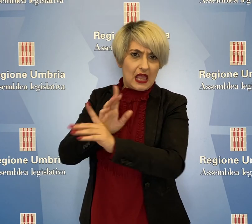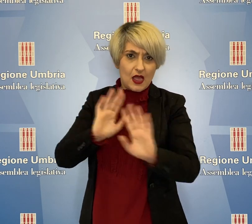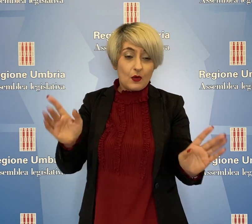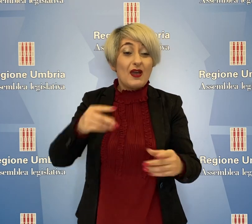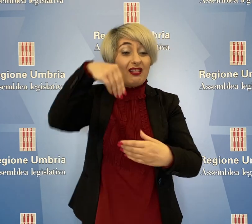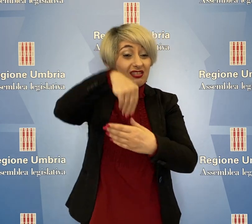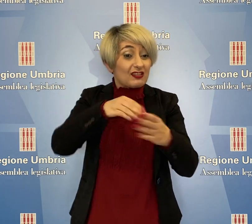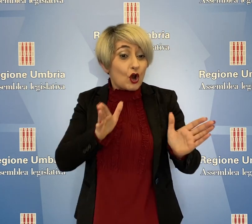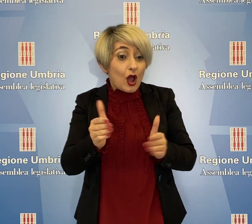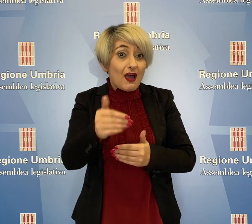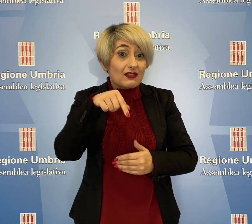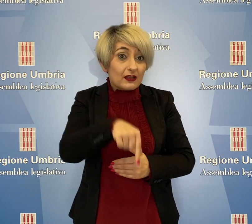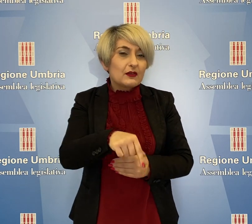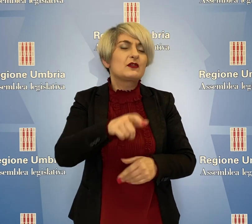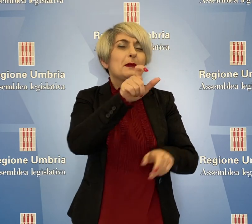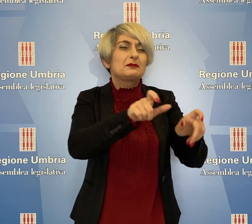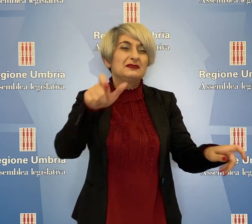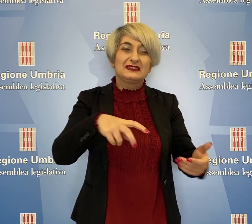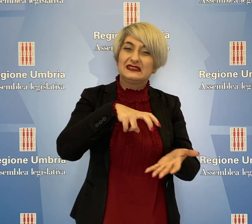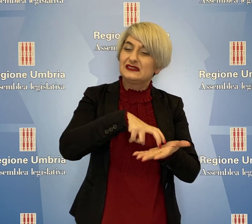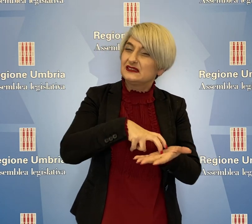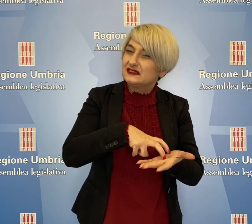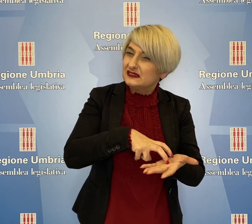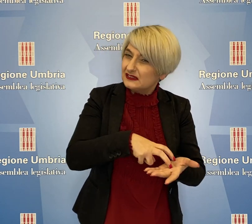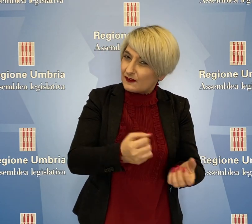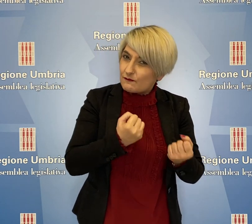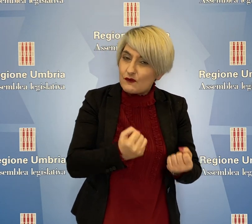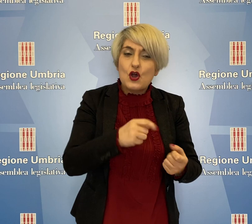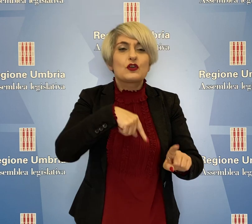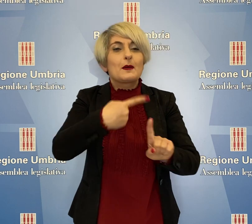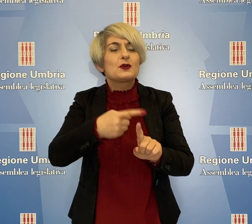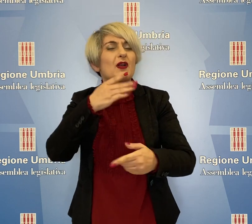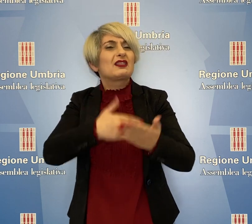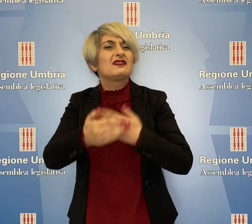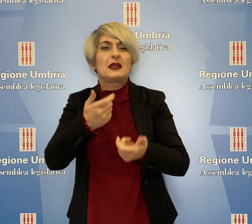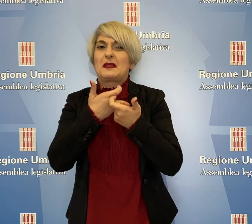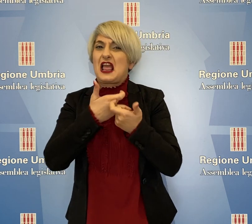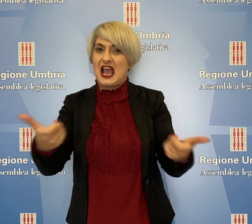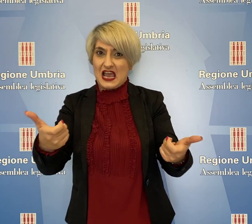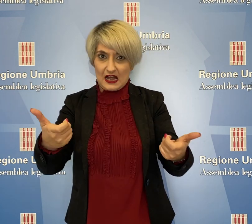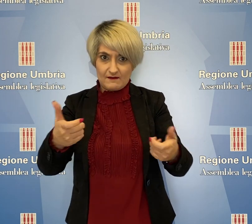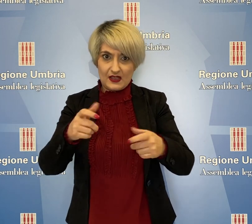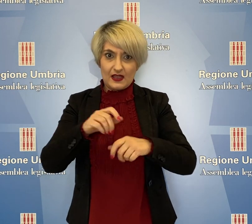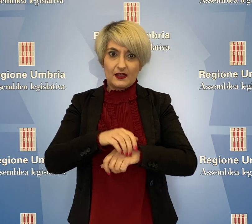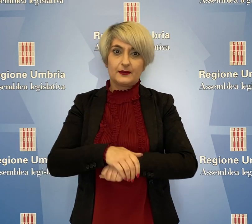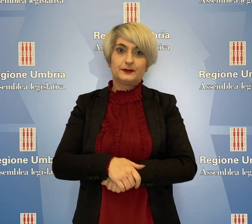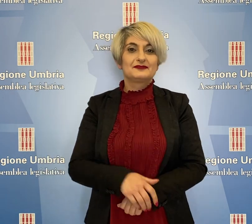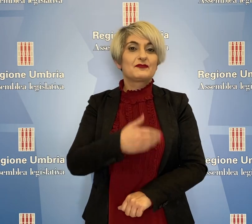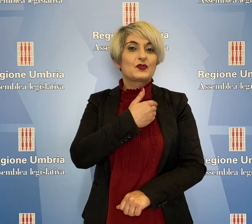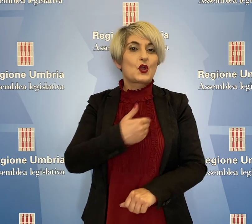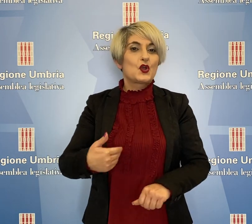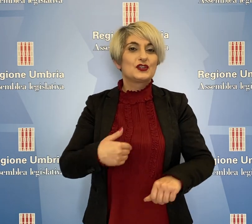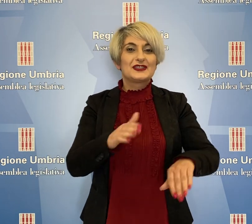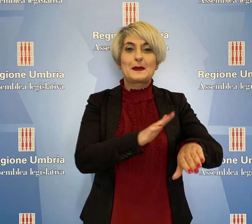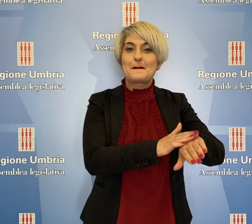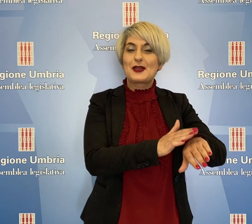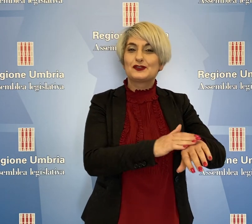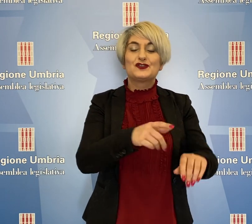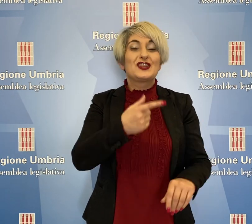questa categoria i soggetti estremamente vulnerabili e i portatori di disabilità gravi valerio mancini e daniele